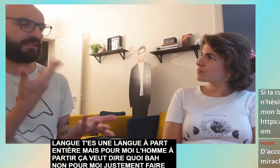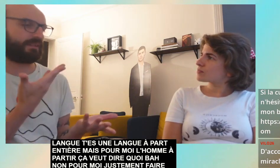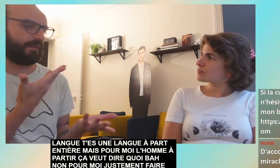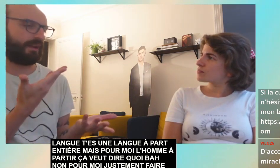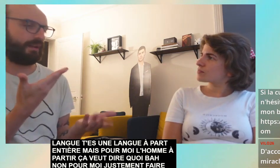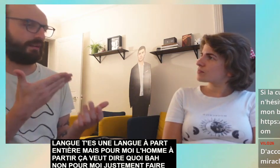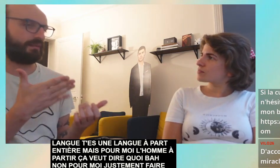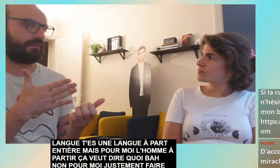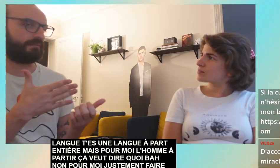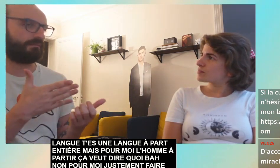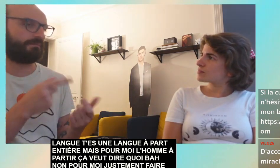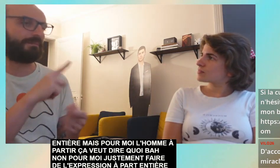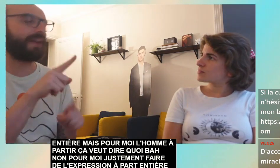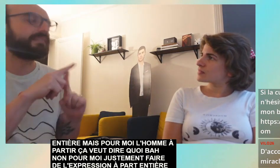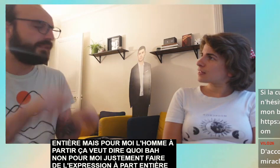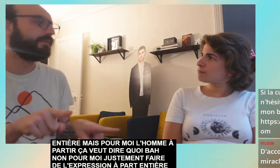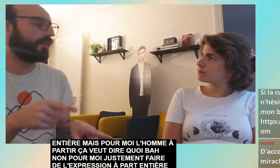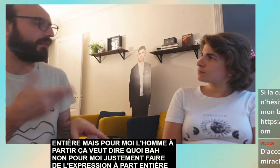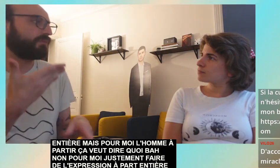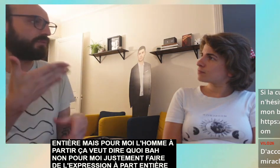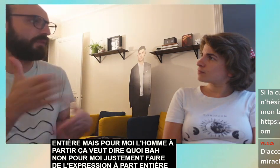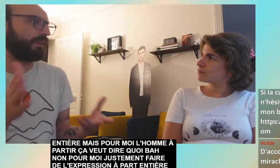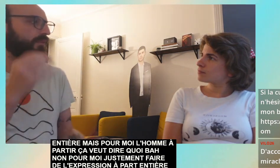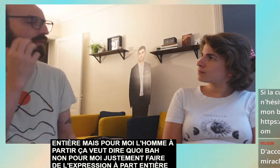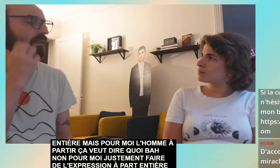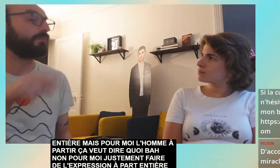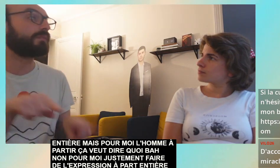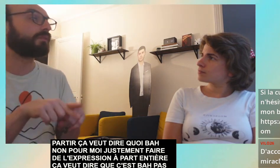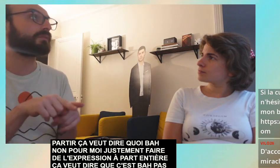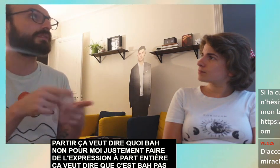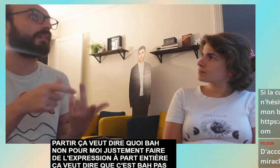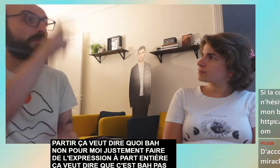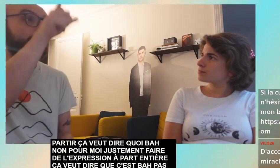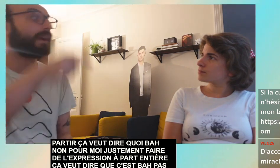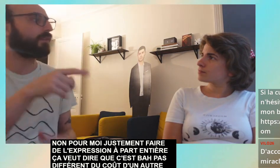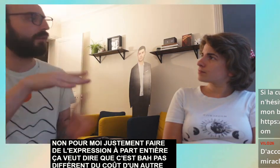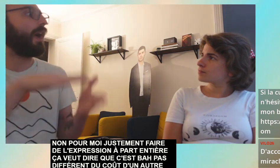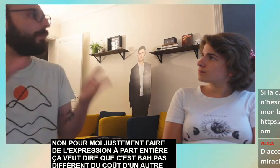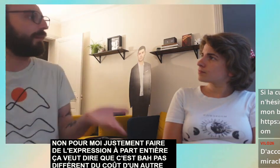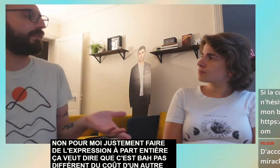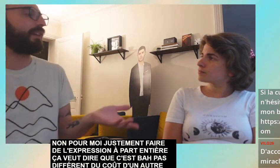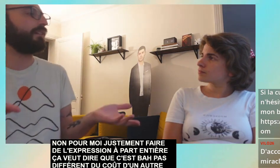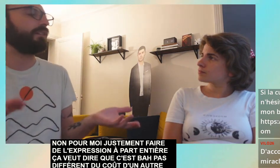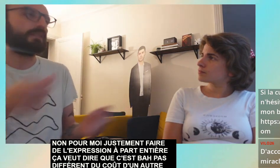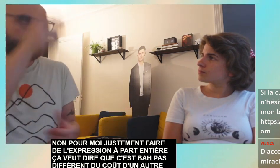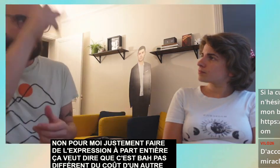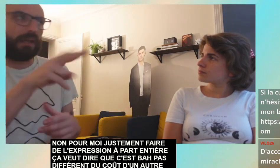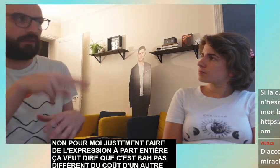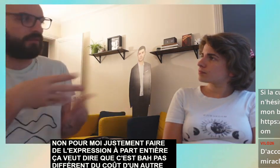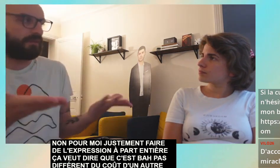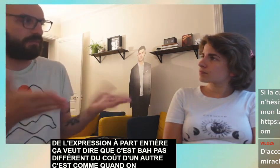c'est pas différent du coup d'un autre. C'est comme quand on dit, voilà, une personne à part entière. Personne, c'est tout,